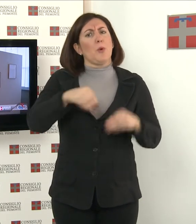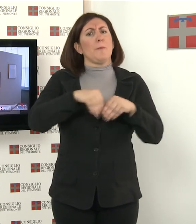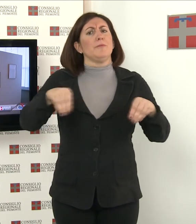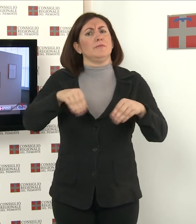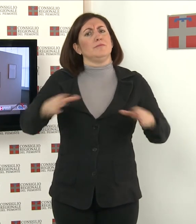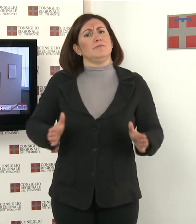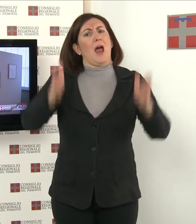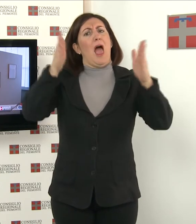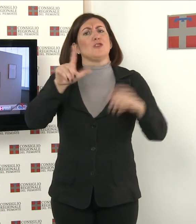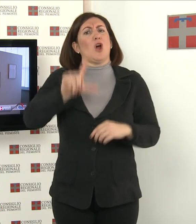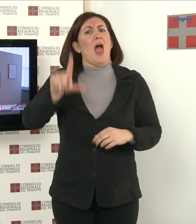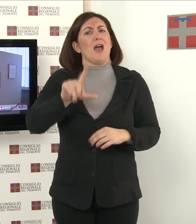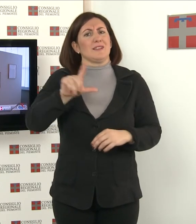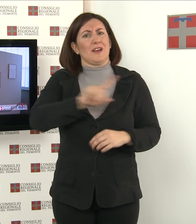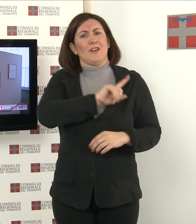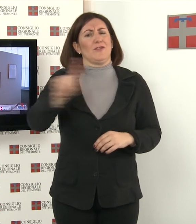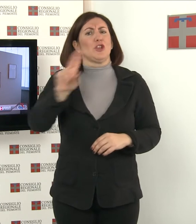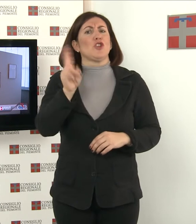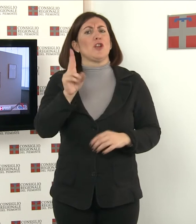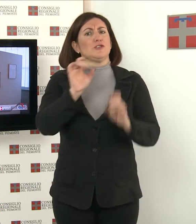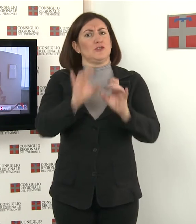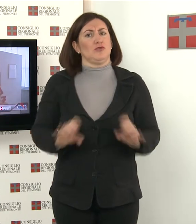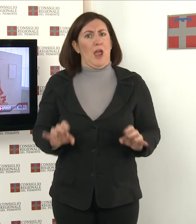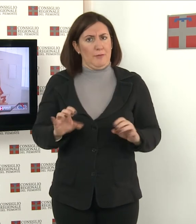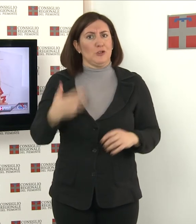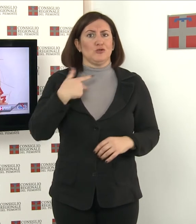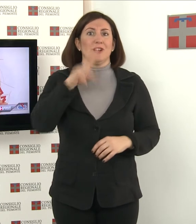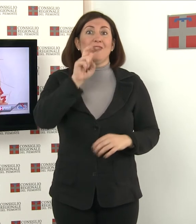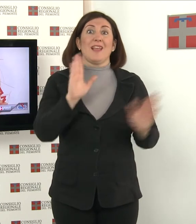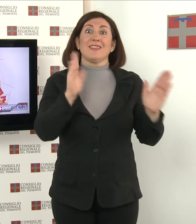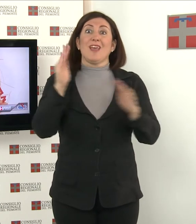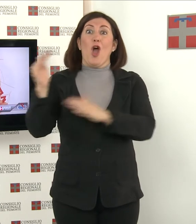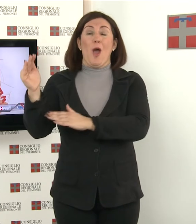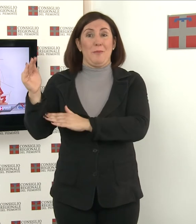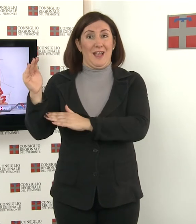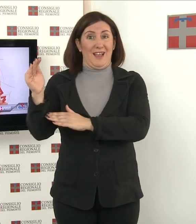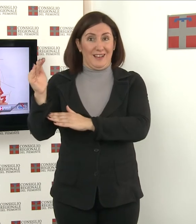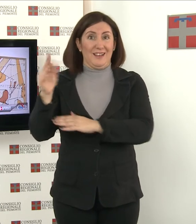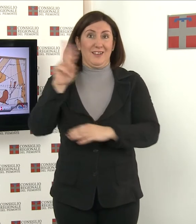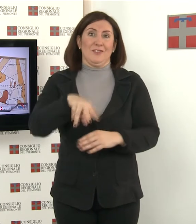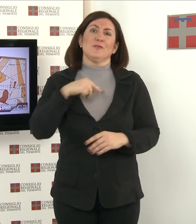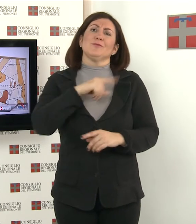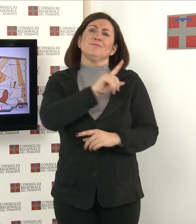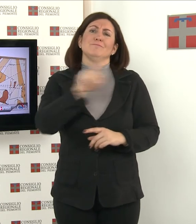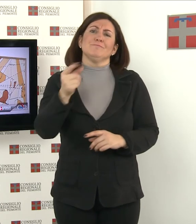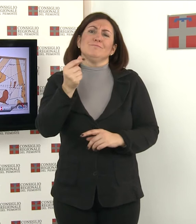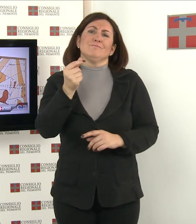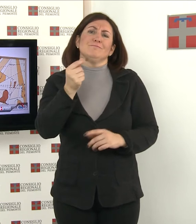espone venti opere dell'omonimo libro d'artista dedicato dalla simbolica cifra a cui fin dall'antichità vengono attribuiti i